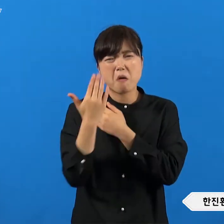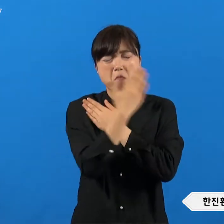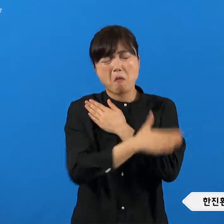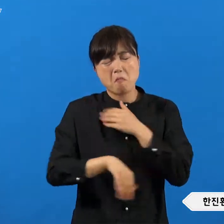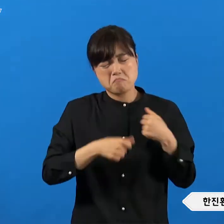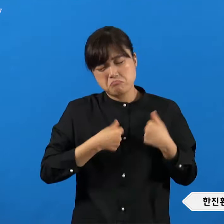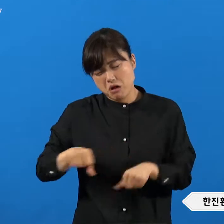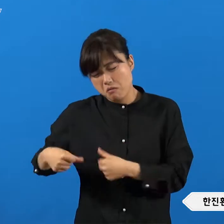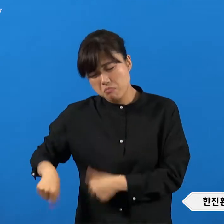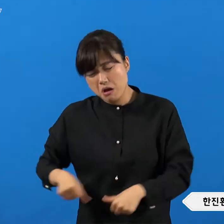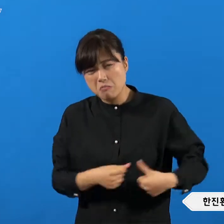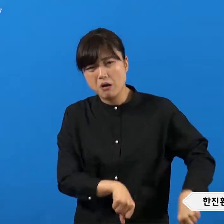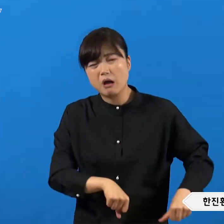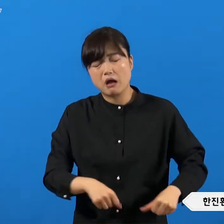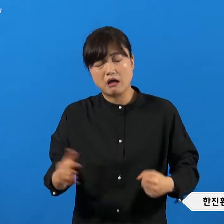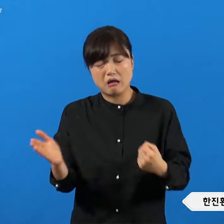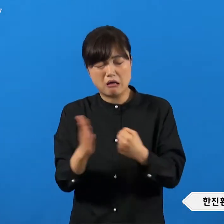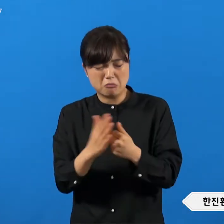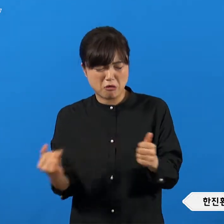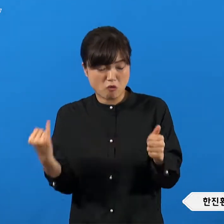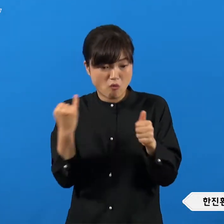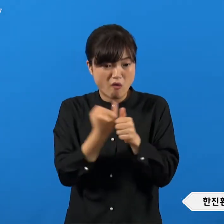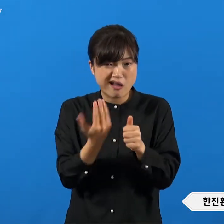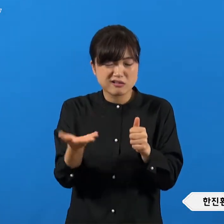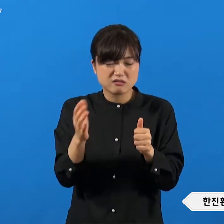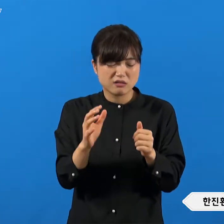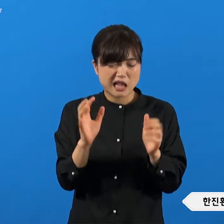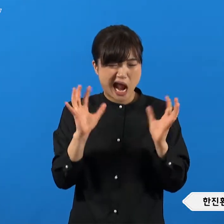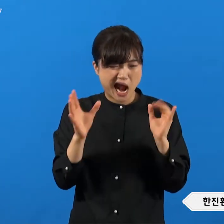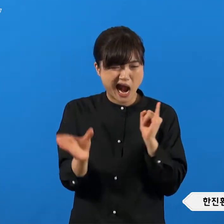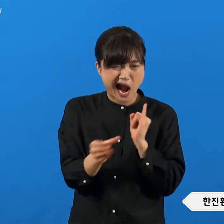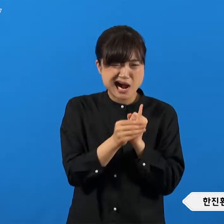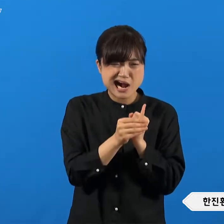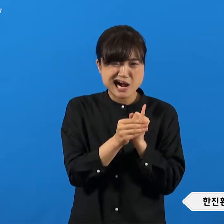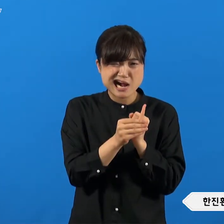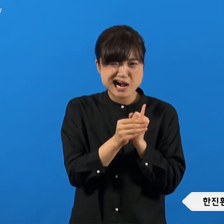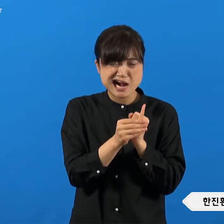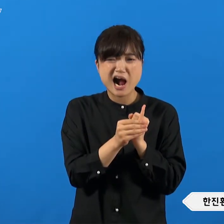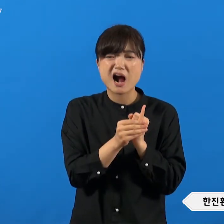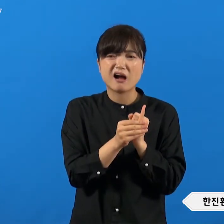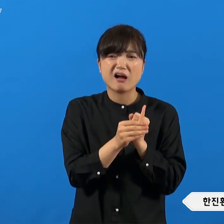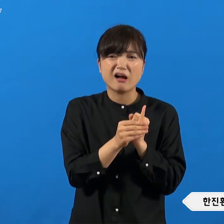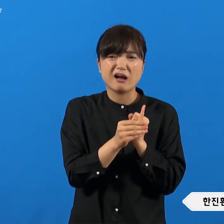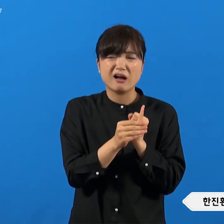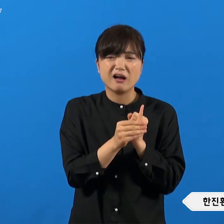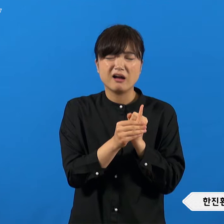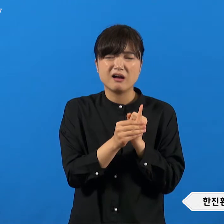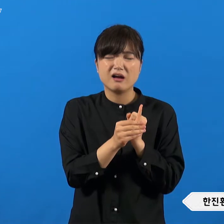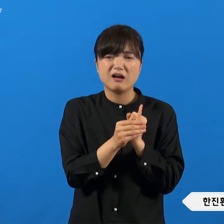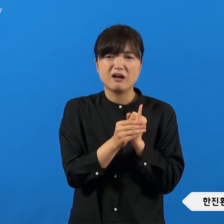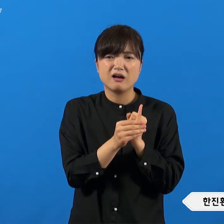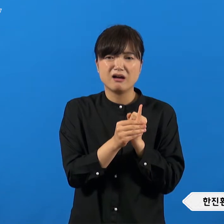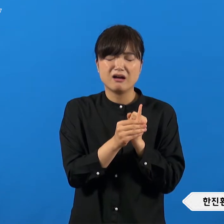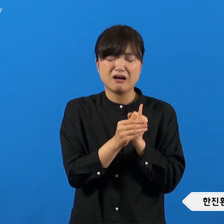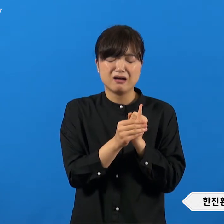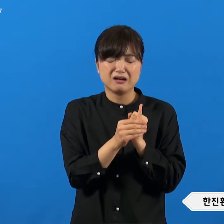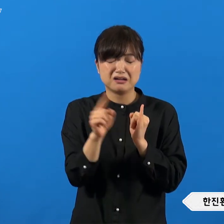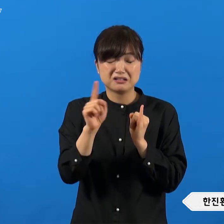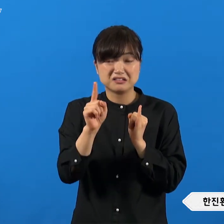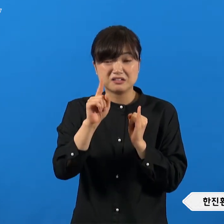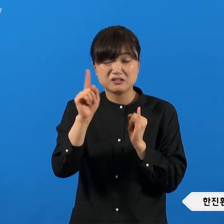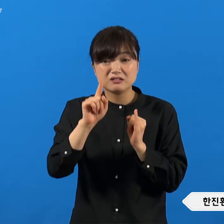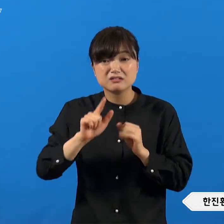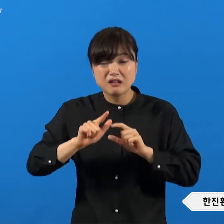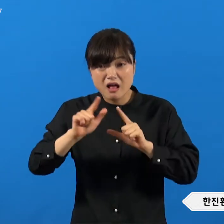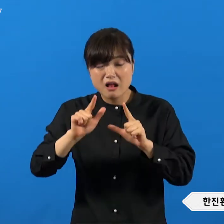됐습니다. 그래서 결혼을 했는데도 자식을 얻지도 못했습니다. 몸이 다 망가져가지고. 그러던